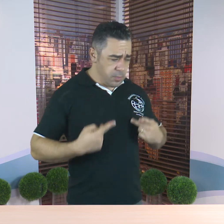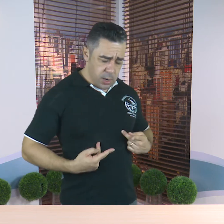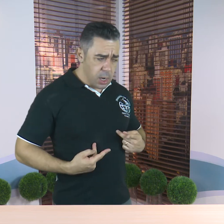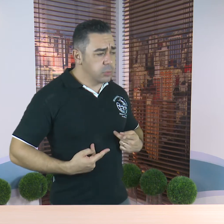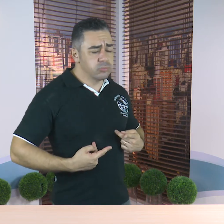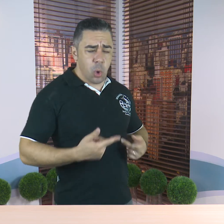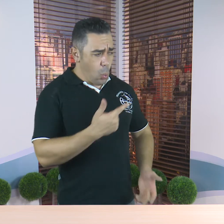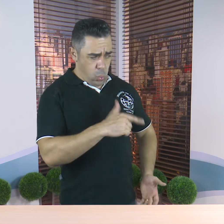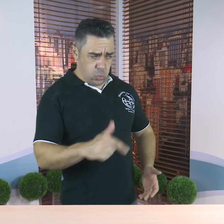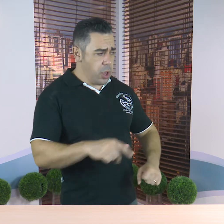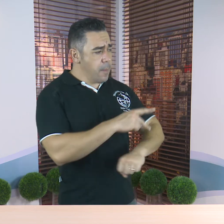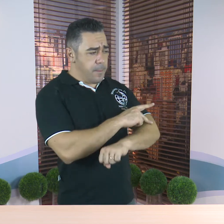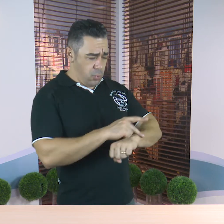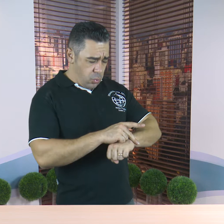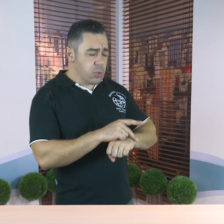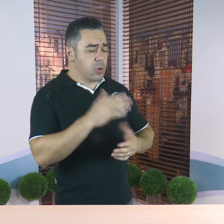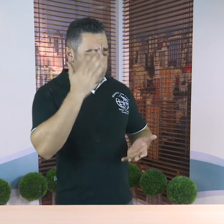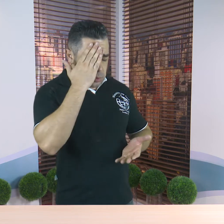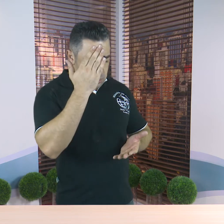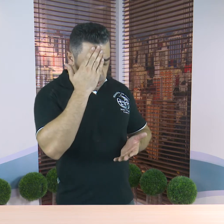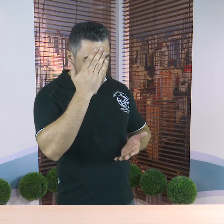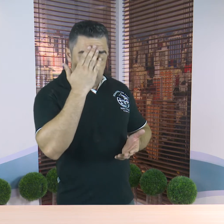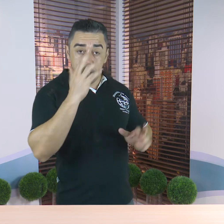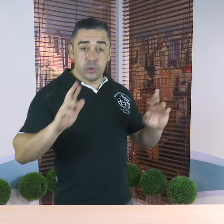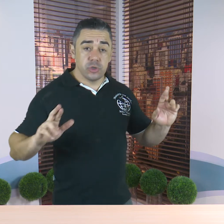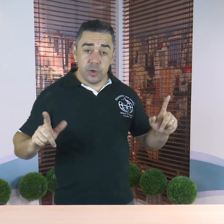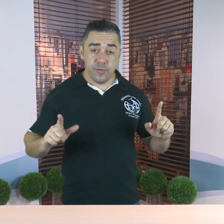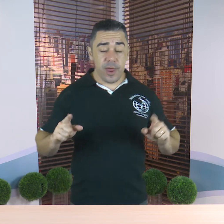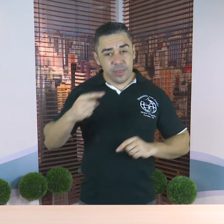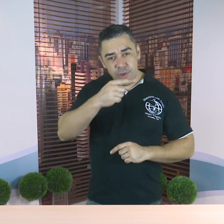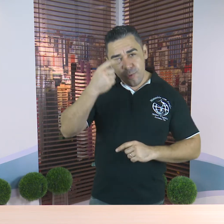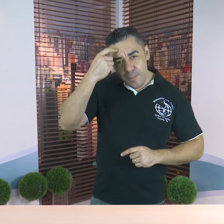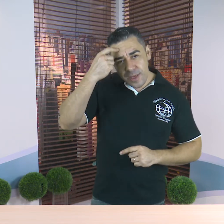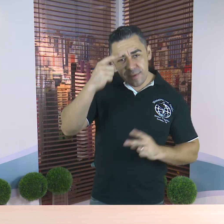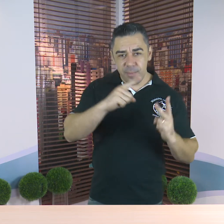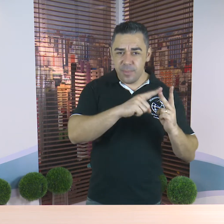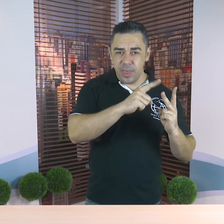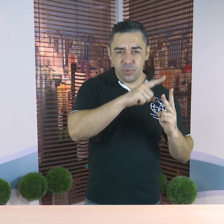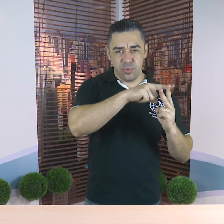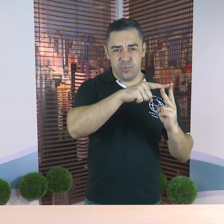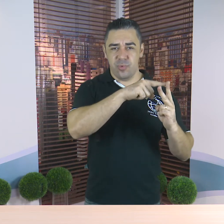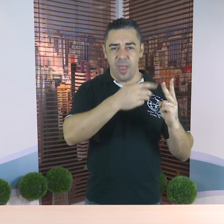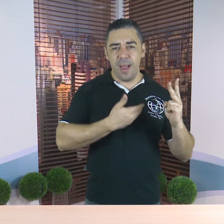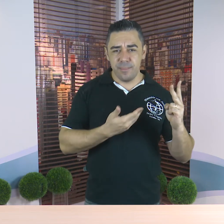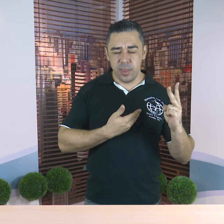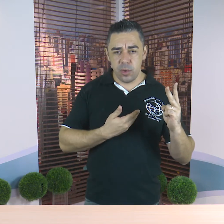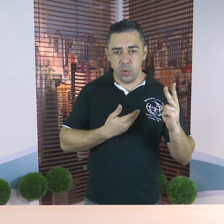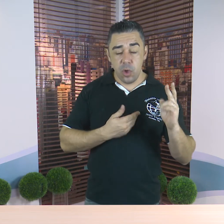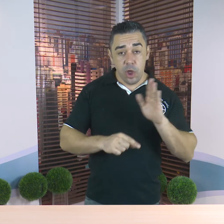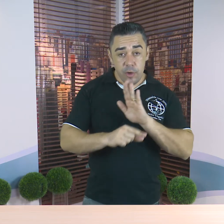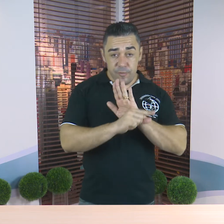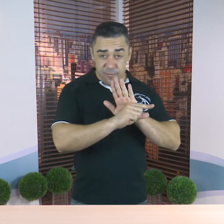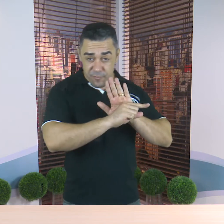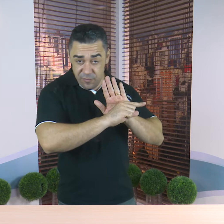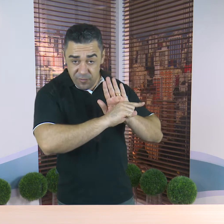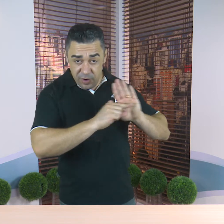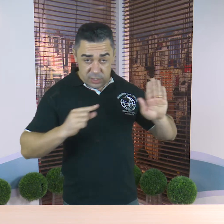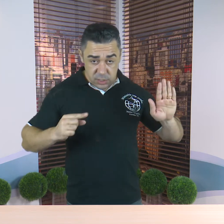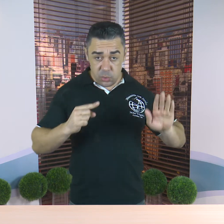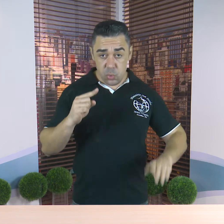do Senhor, contrariando o pensamento de Elifaz e também o de Bildade. Nos versículos 1 e 2